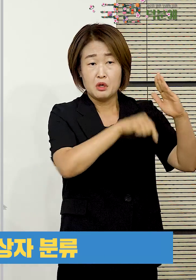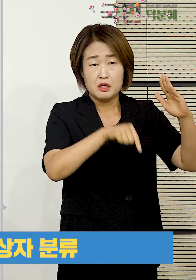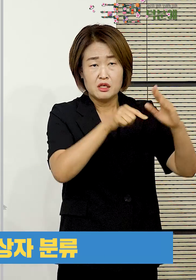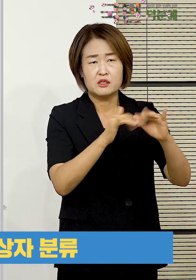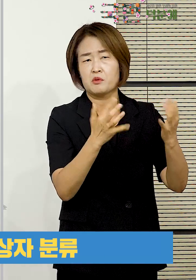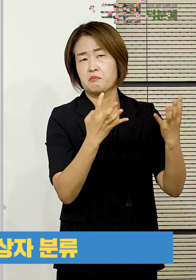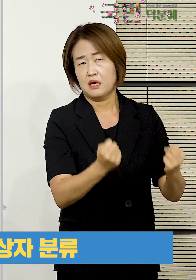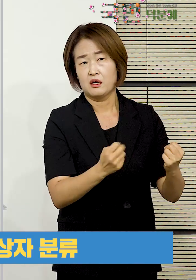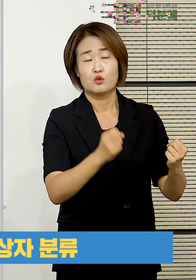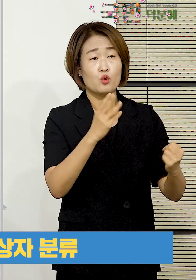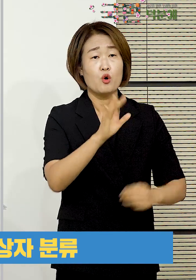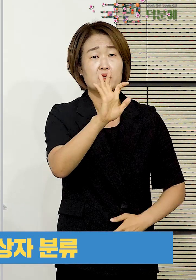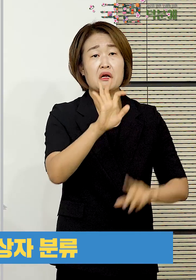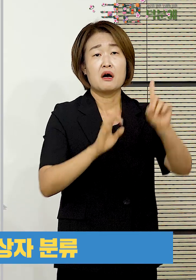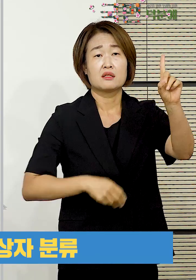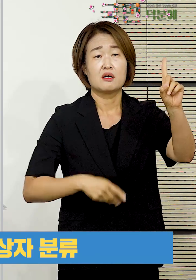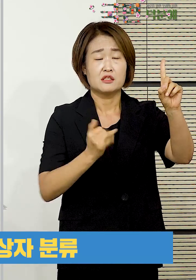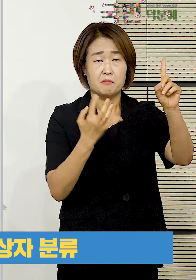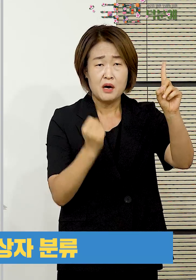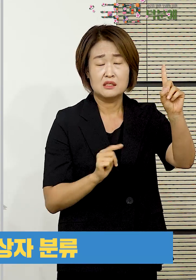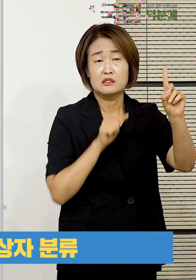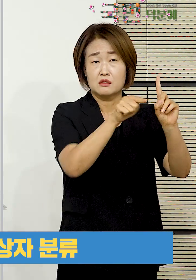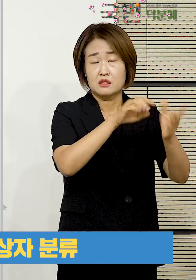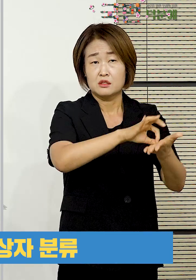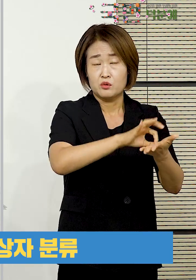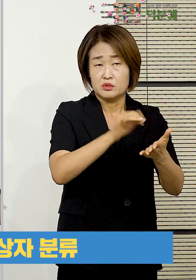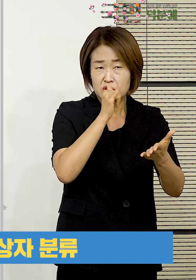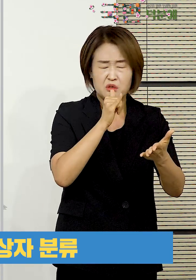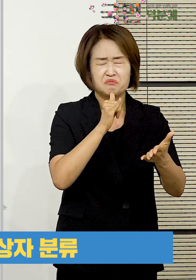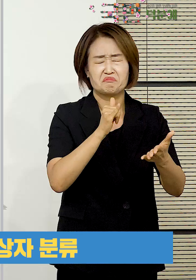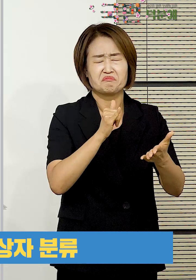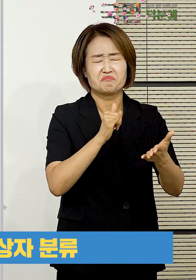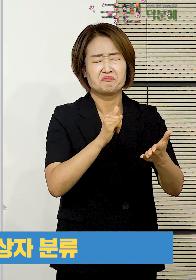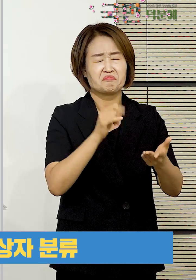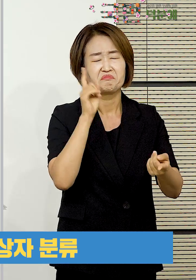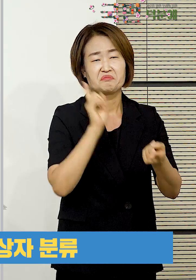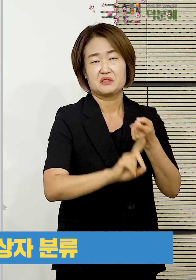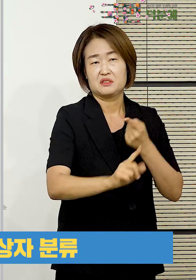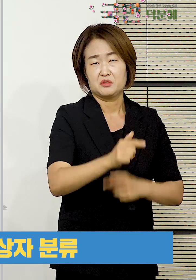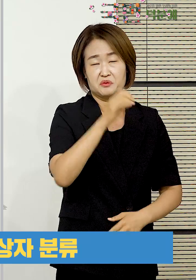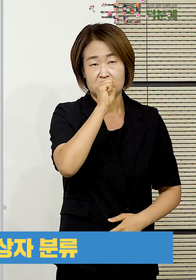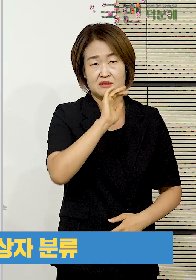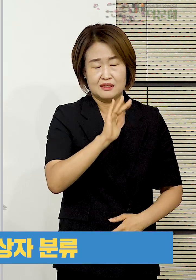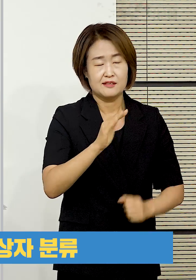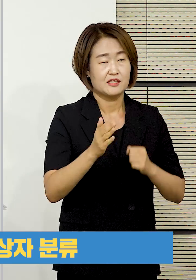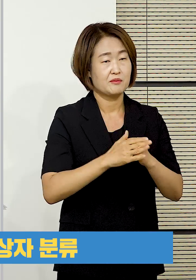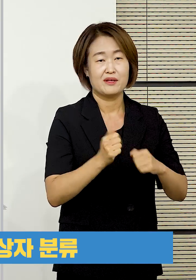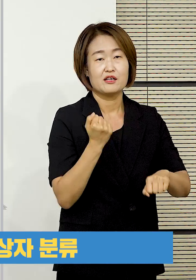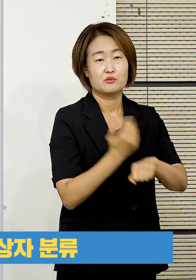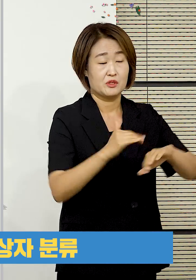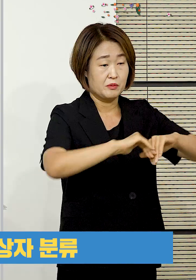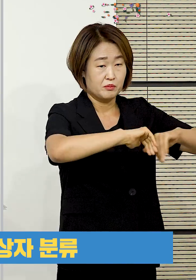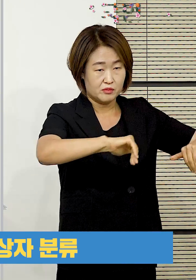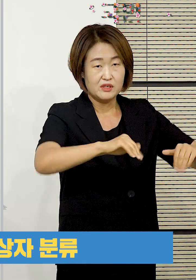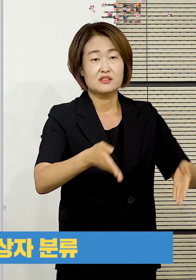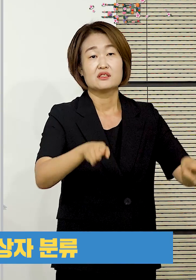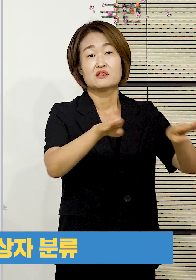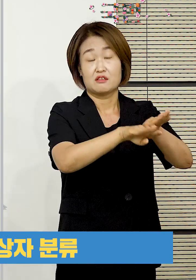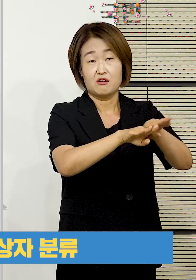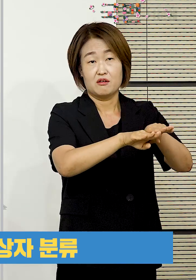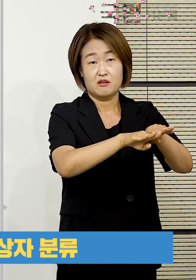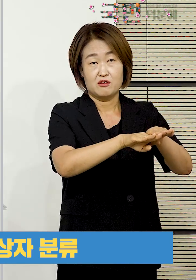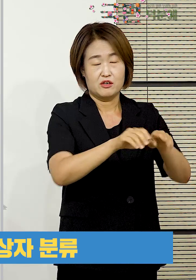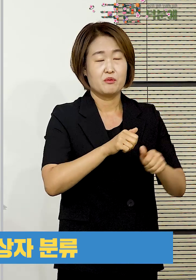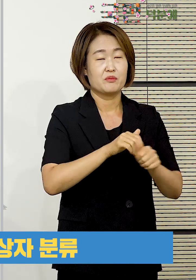다수인이 거주하거나 화장실을 공유하는 등 자가 격리에 부적합한 곳으로 확인되면 시설 격리 대상자로